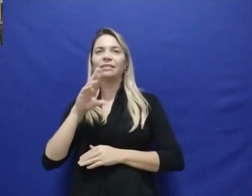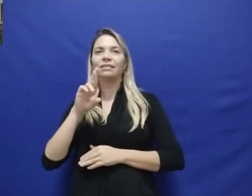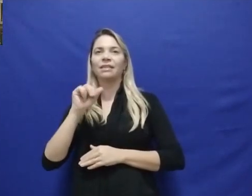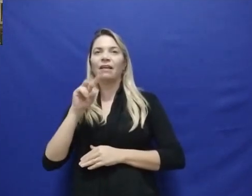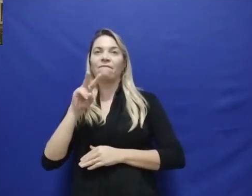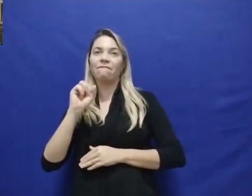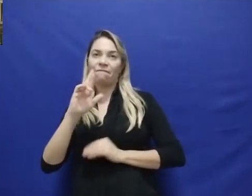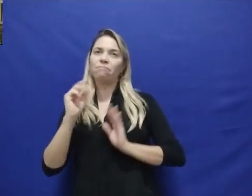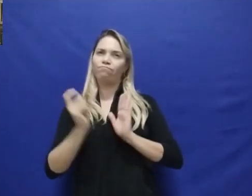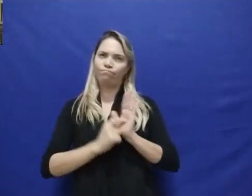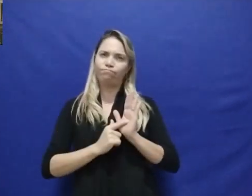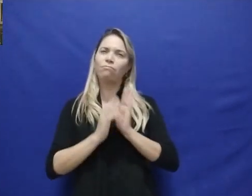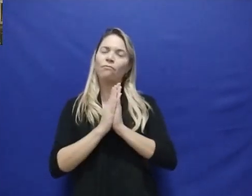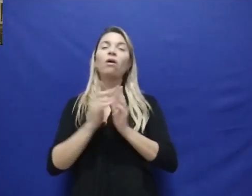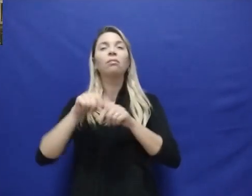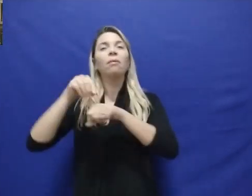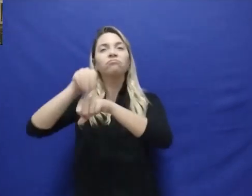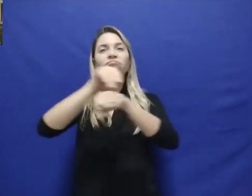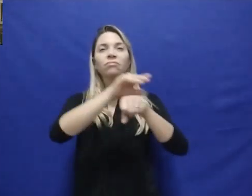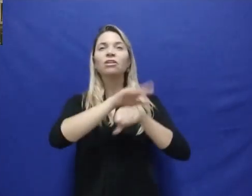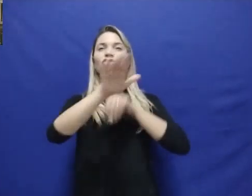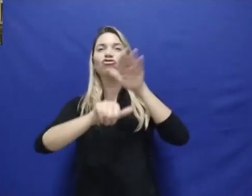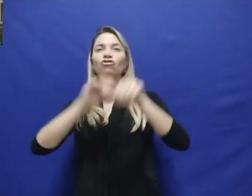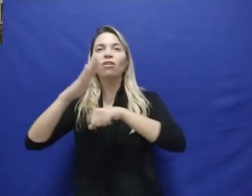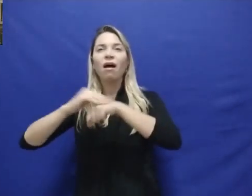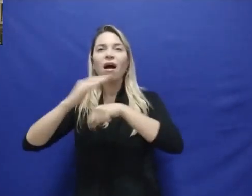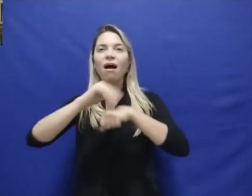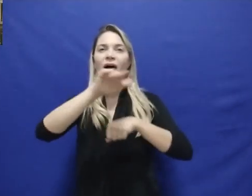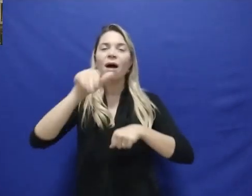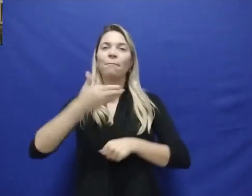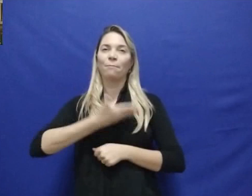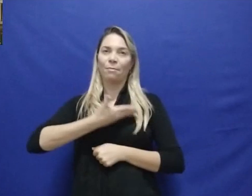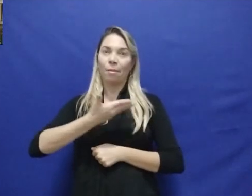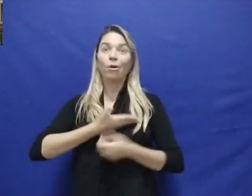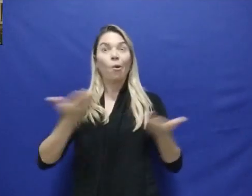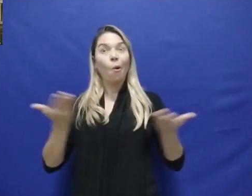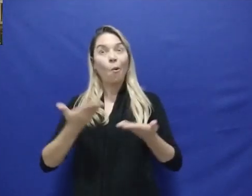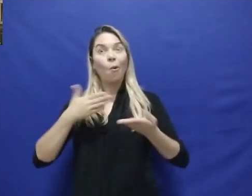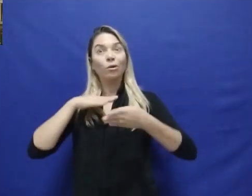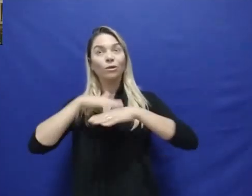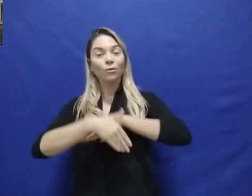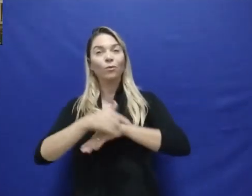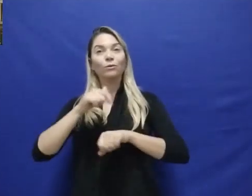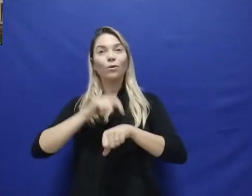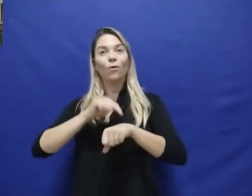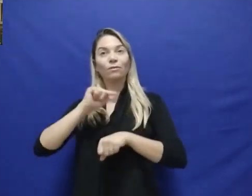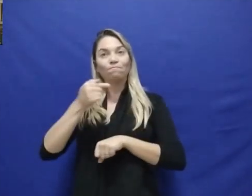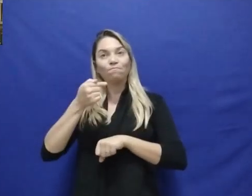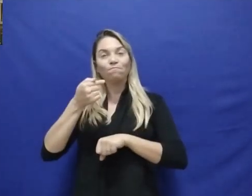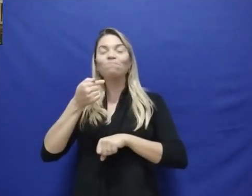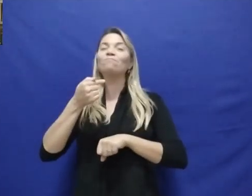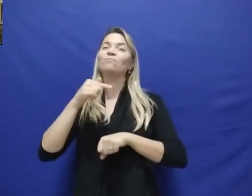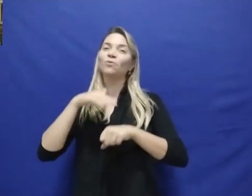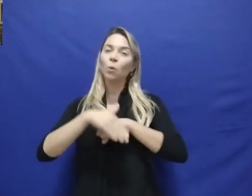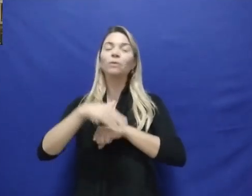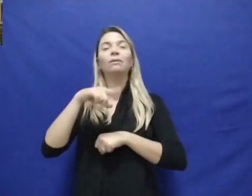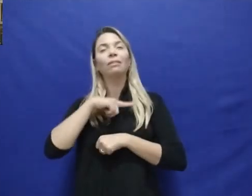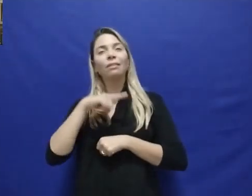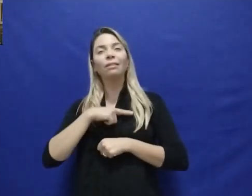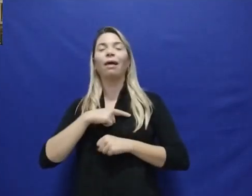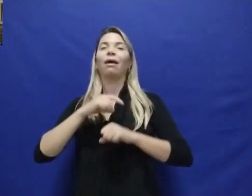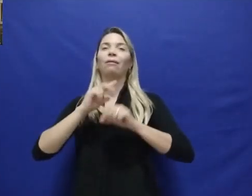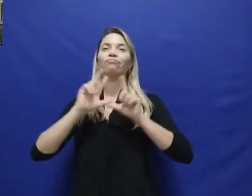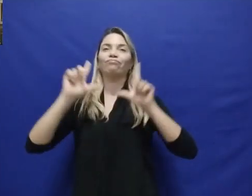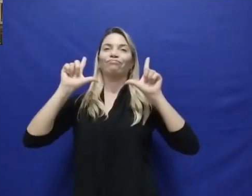19 horas, haverá mais um culto ali à sua disposição. Sejam todos muito bem-vindos. Nós vamos orar